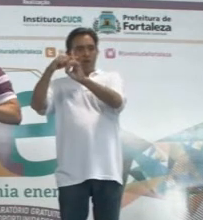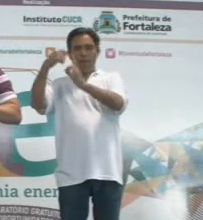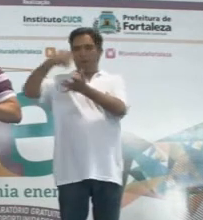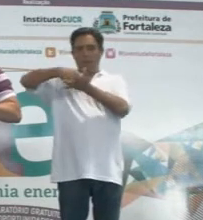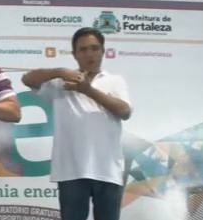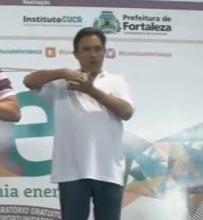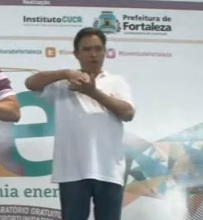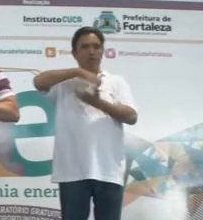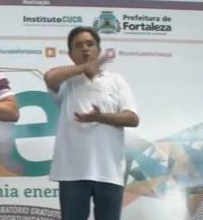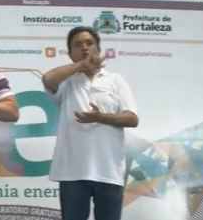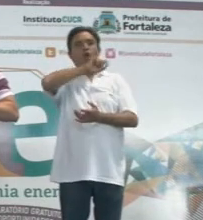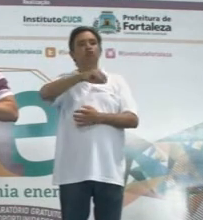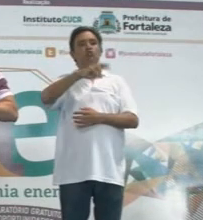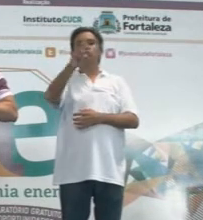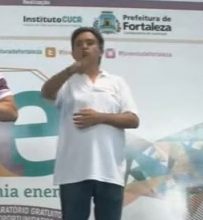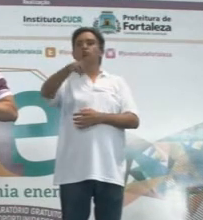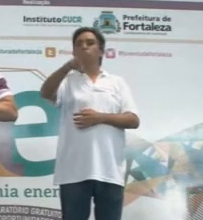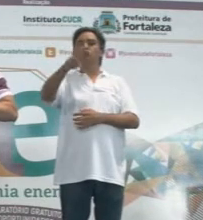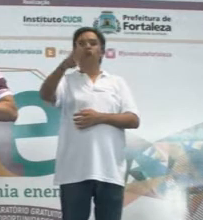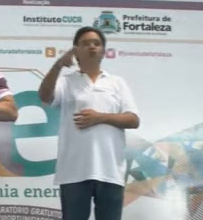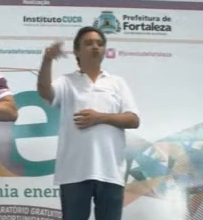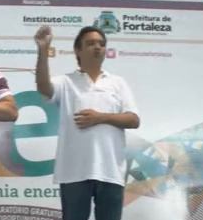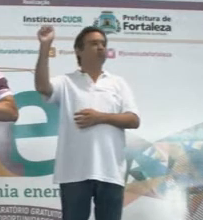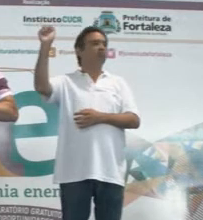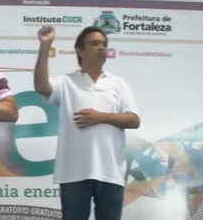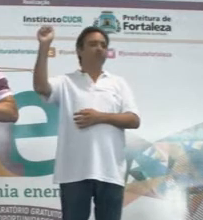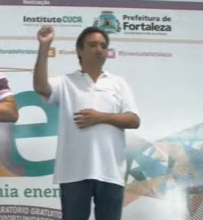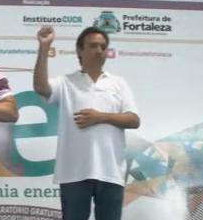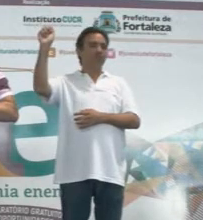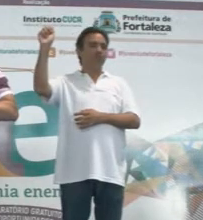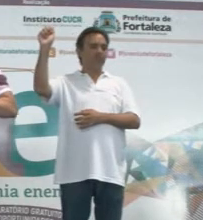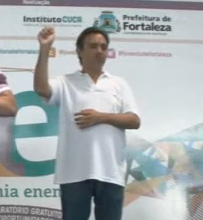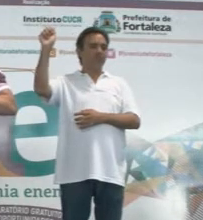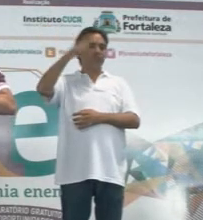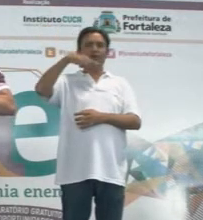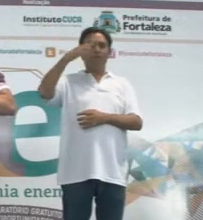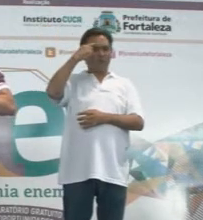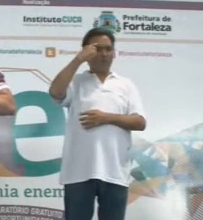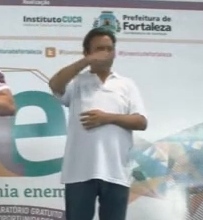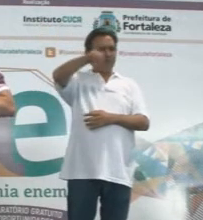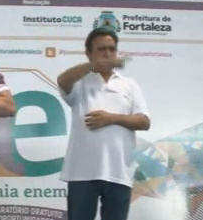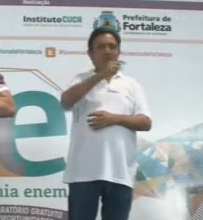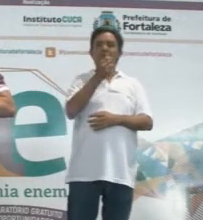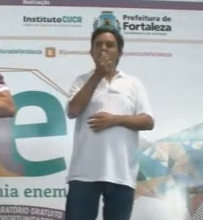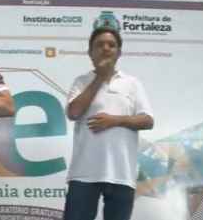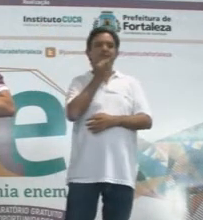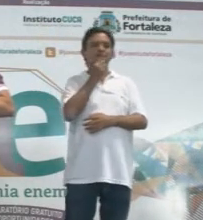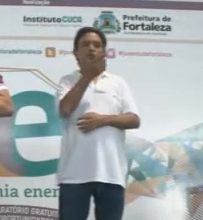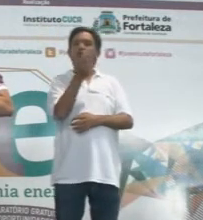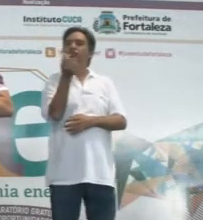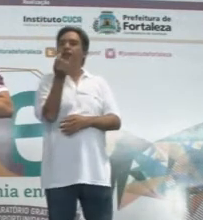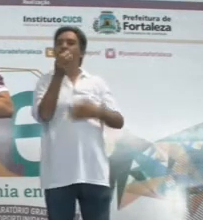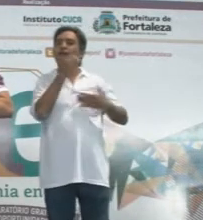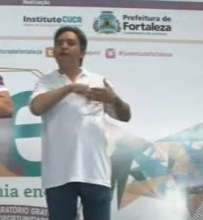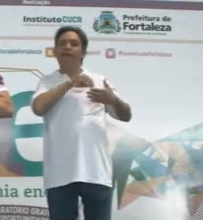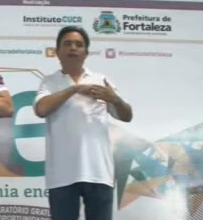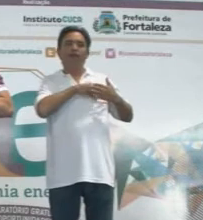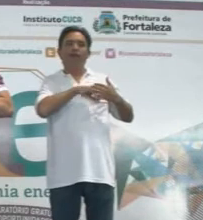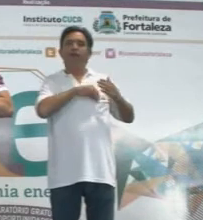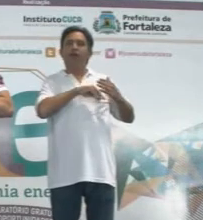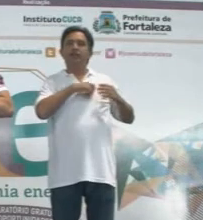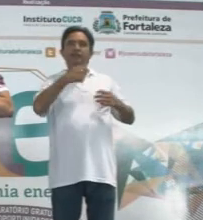Nunca. Seria um sonho para muitos aqui. Já pensou que coisa sensacional? Todo dinheiro que você ganhasse, você não